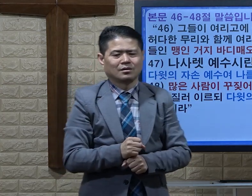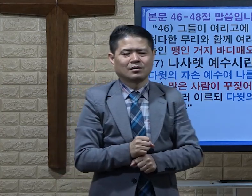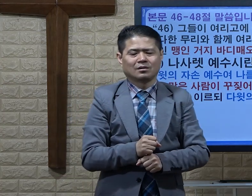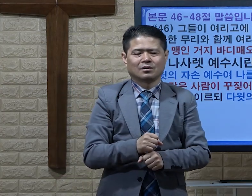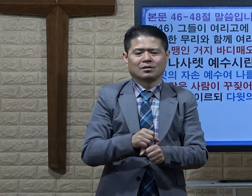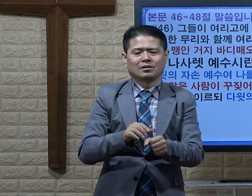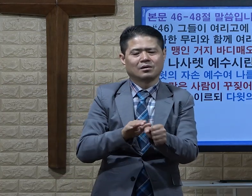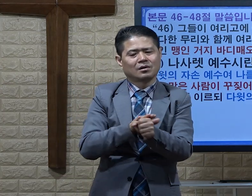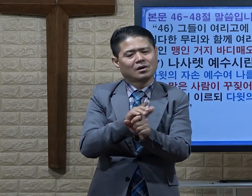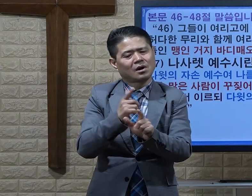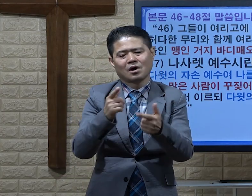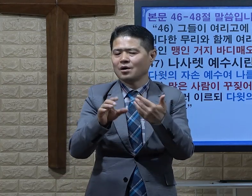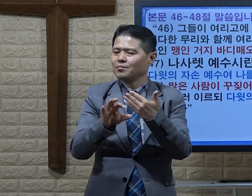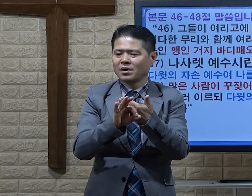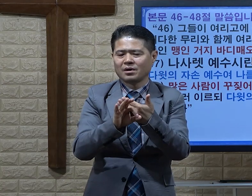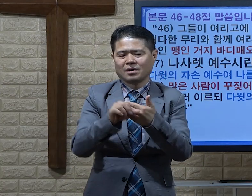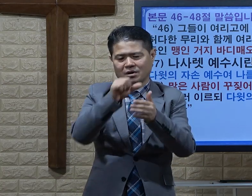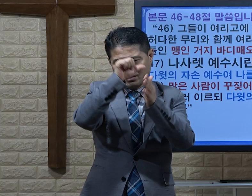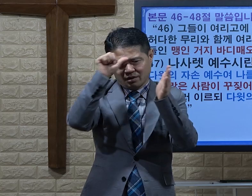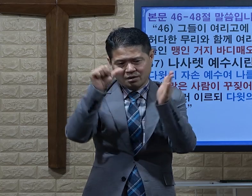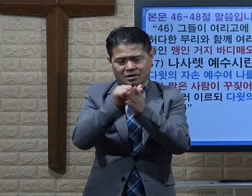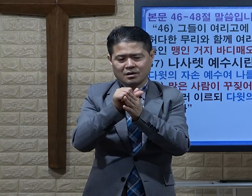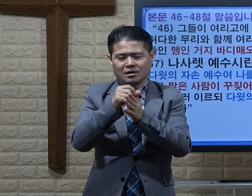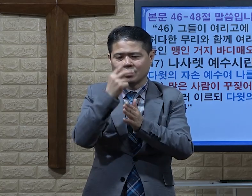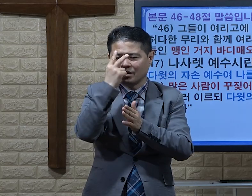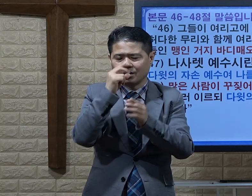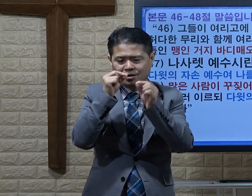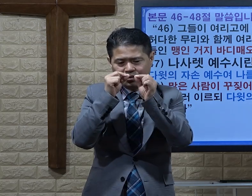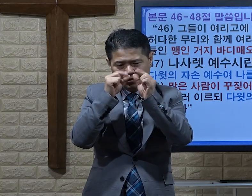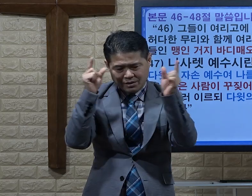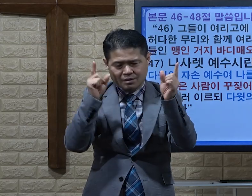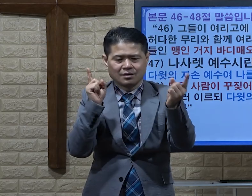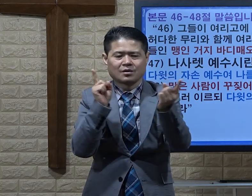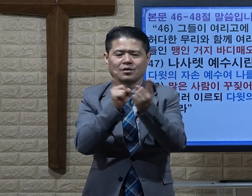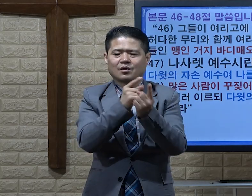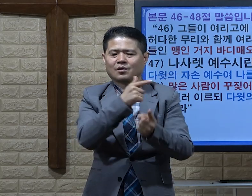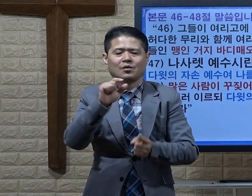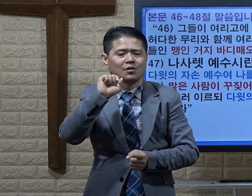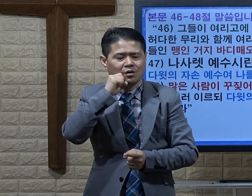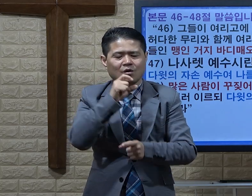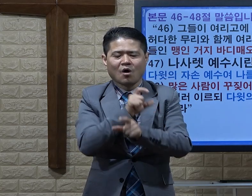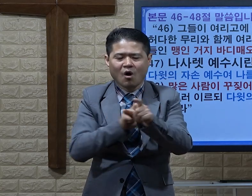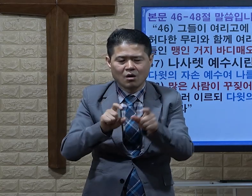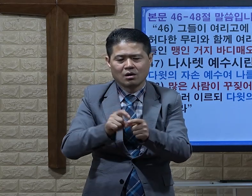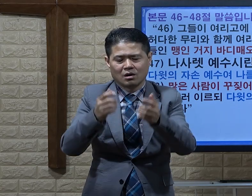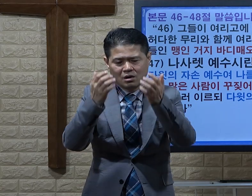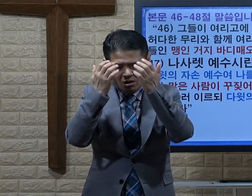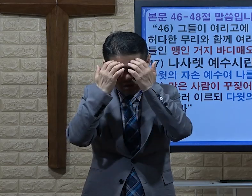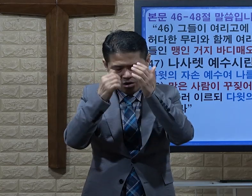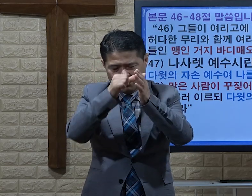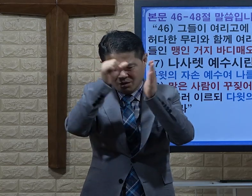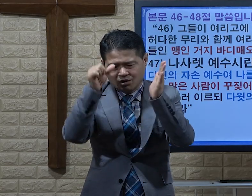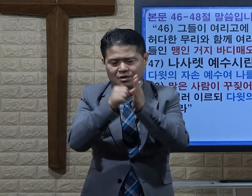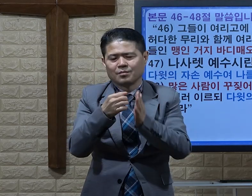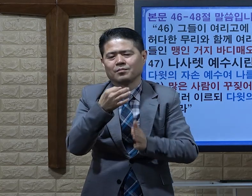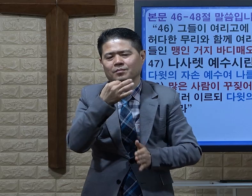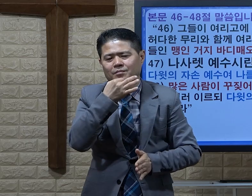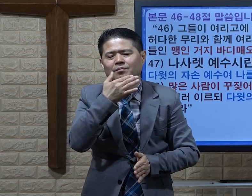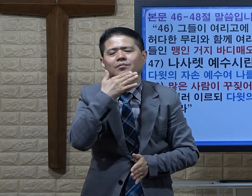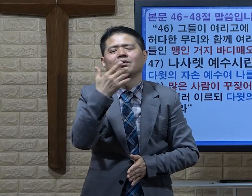종합해보자면 어떠한 사랑도 없다면 바디메오를 기적으로 베풀지 못했고 구원조차 받을 수